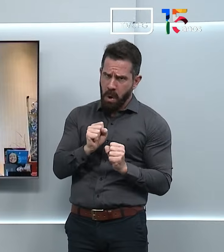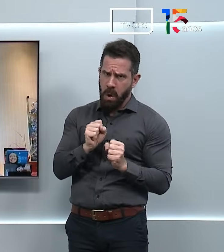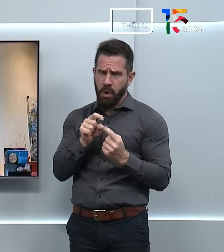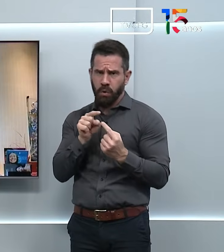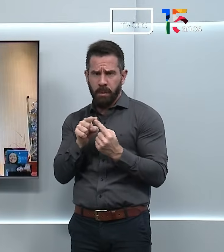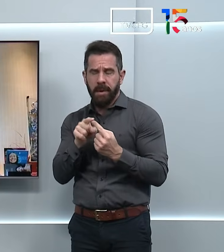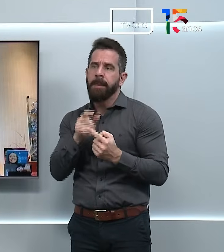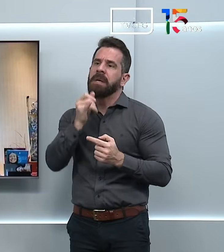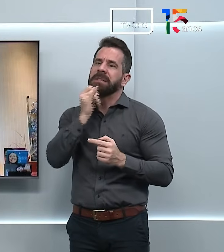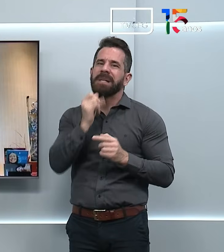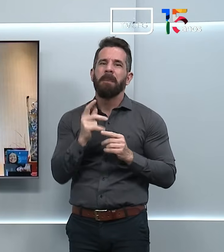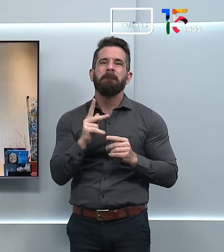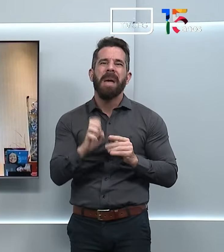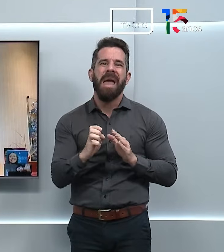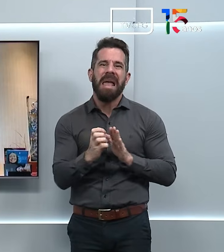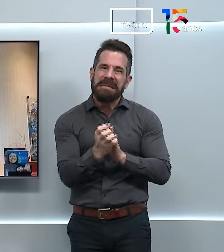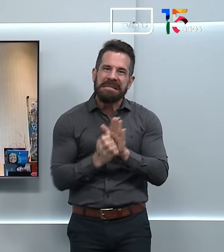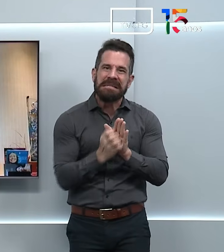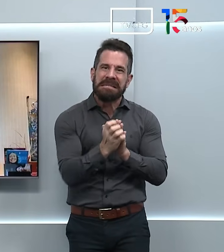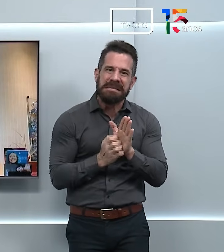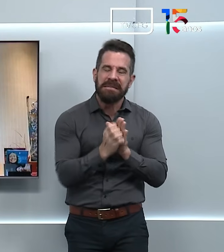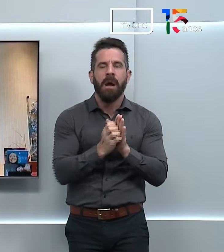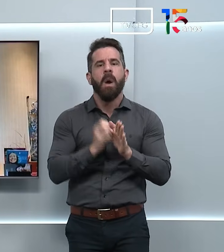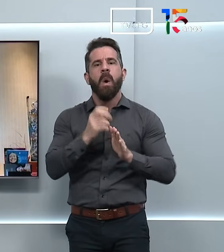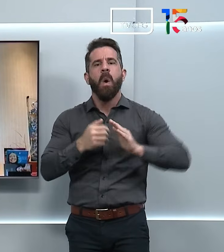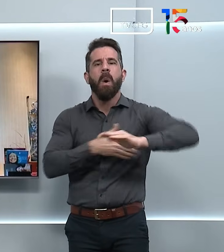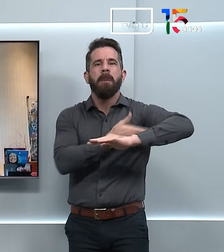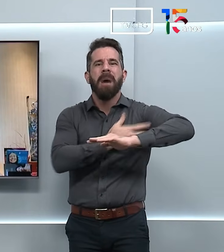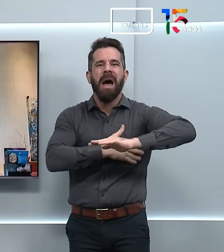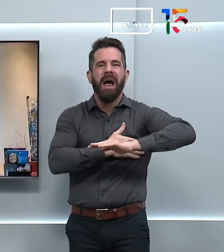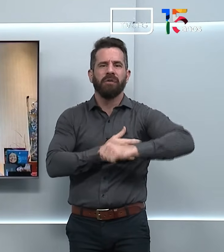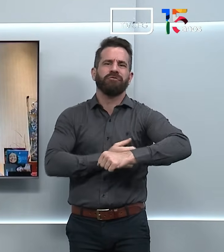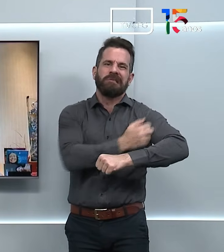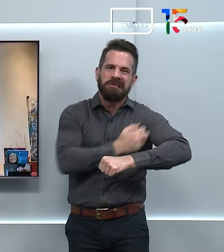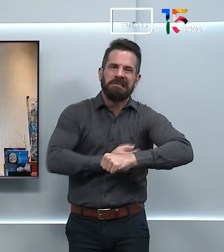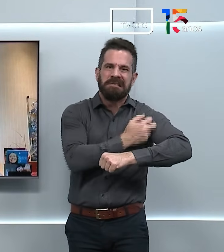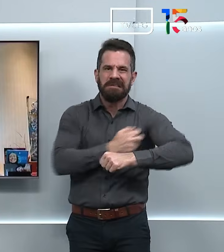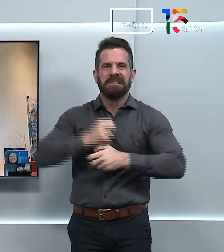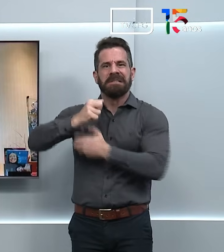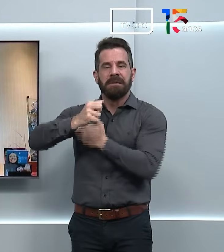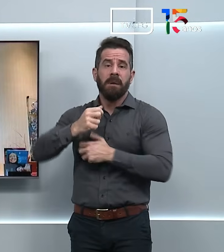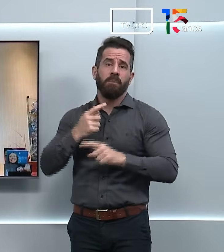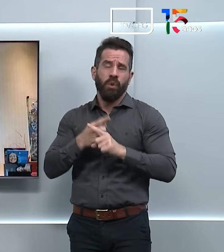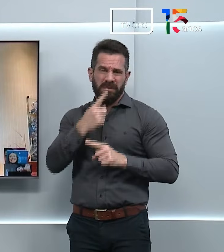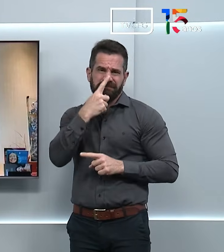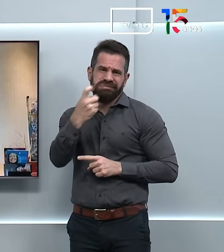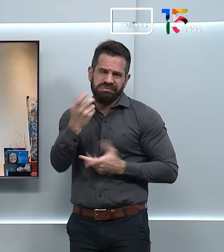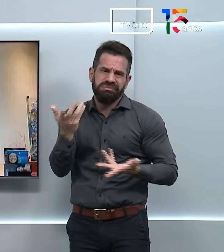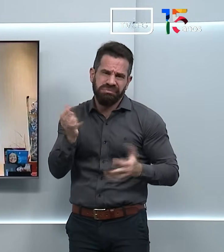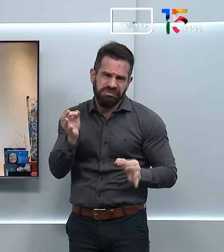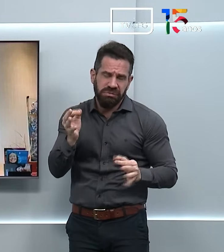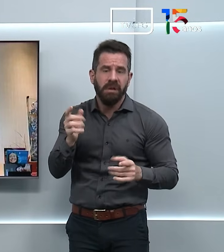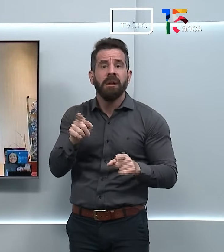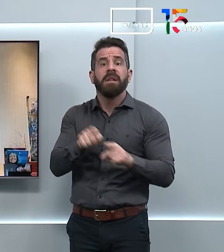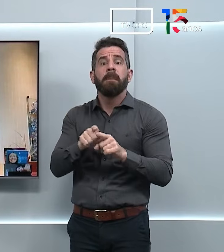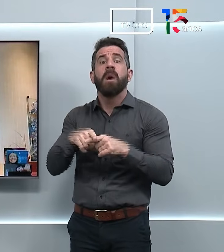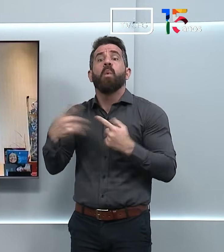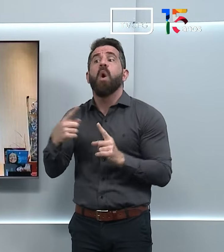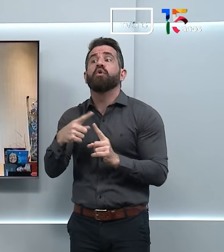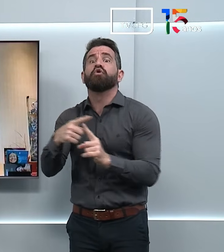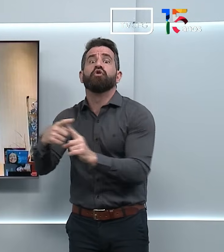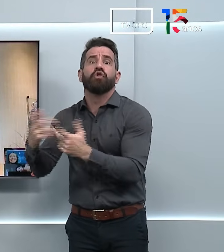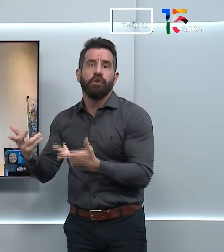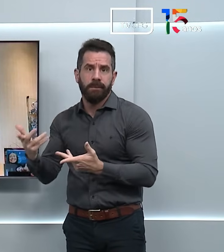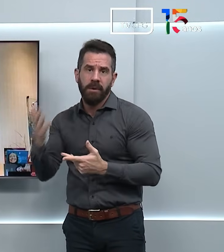pés, axilas, onde às vezes tem mais odor, mais sujeira, né? Podem ser esfregadas ou não. Como é que funciona isso? E que tipo de bucha? Aquela